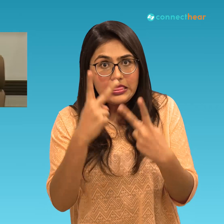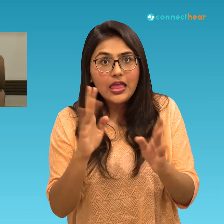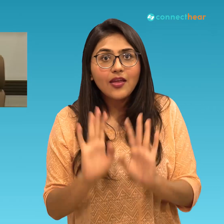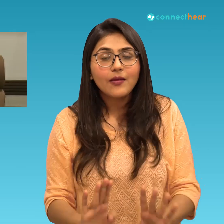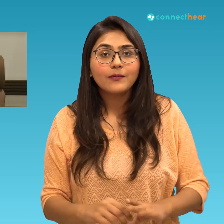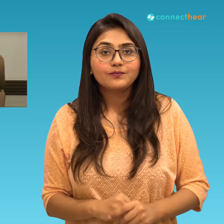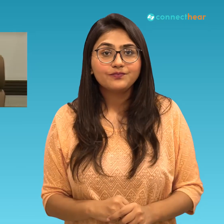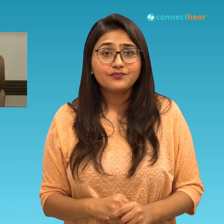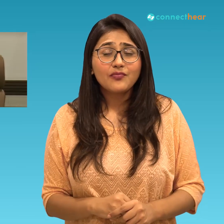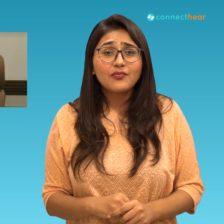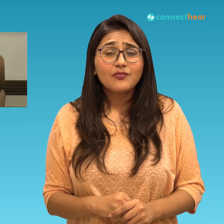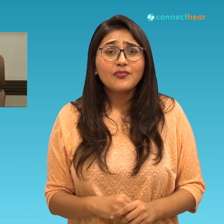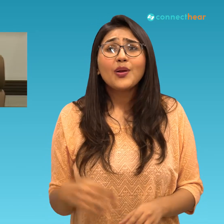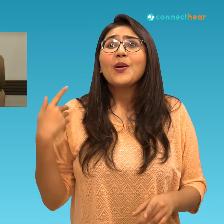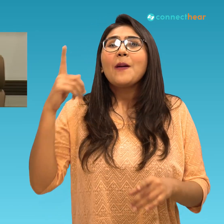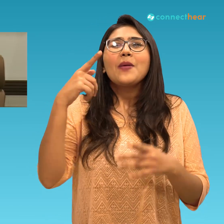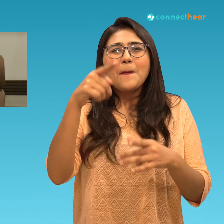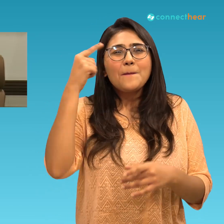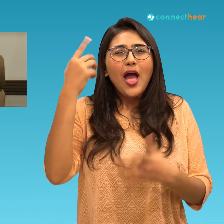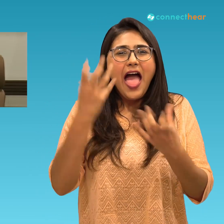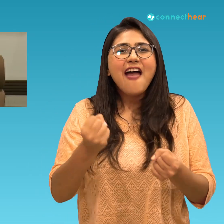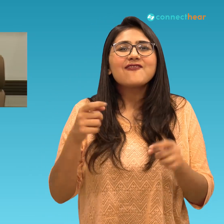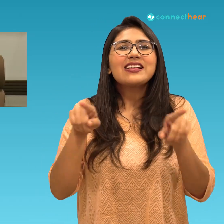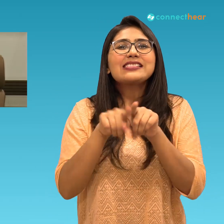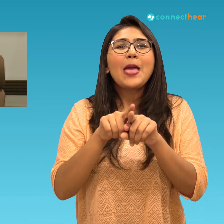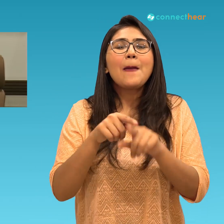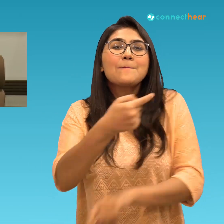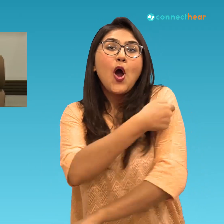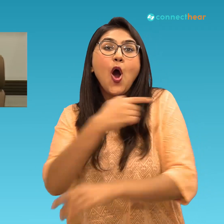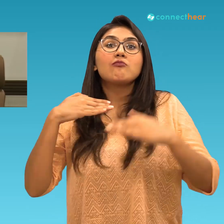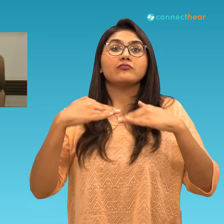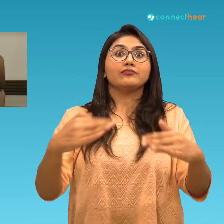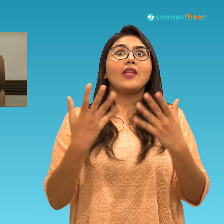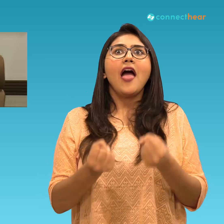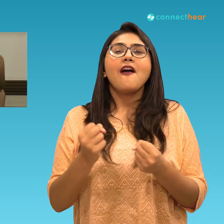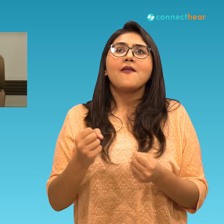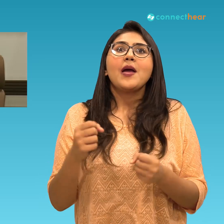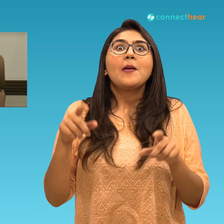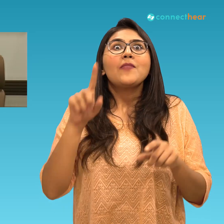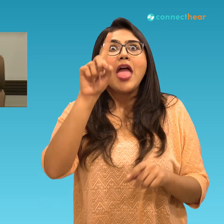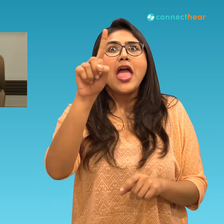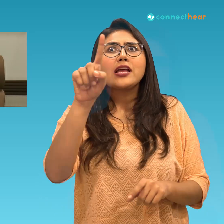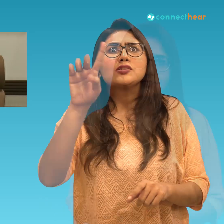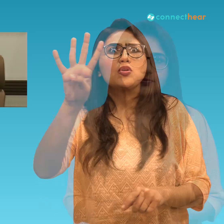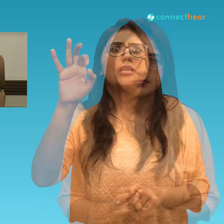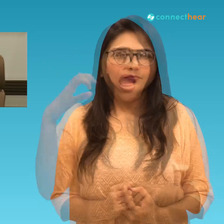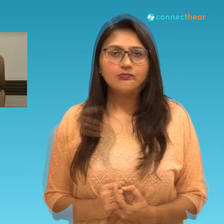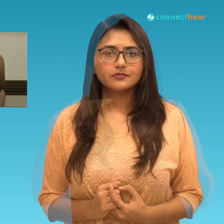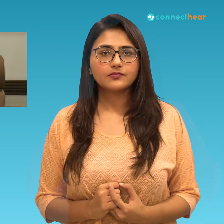HDU بیڈز ہیں، ہائی ڈپینڈنسی بیڈز جو ہیں، وہ تقریباً 140 ہیں اسپیشلائز ہیلتھ کیئر کے